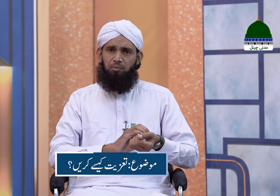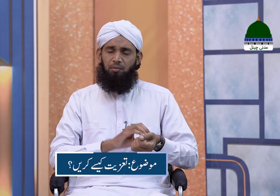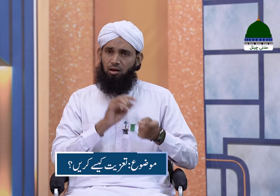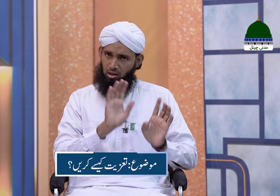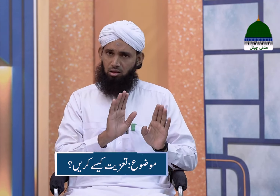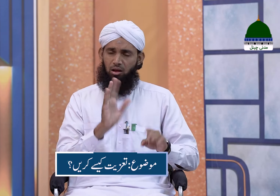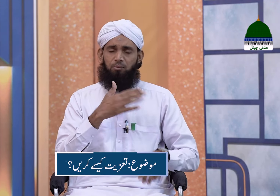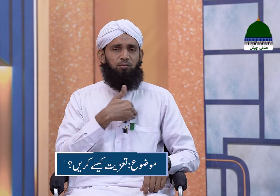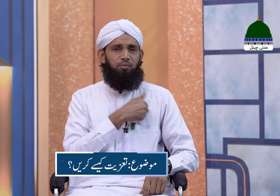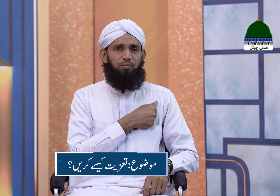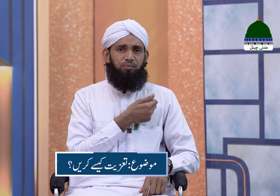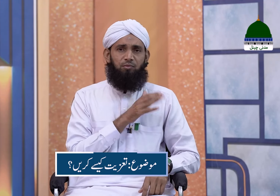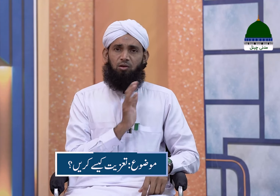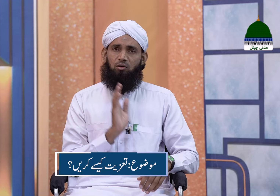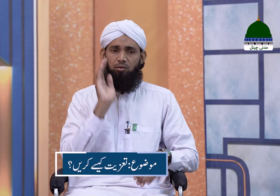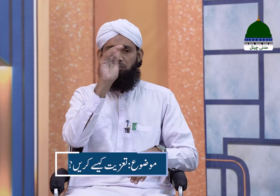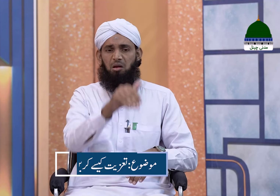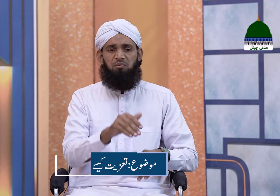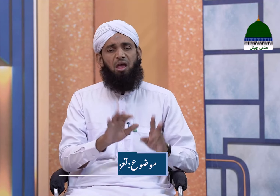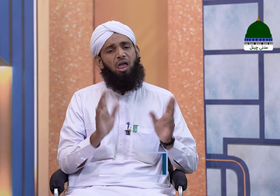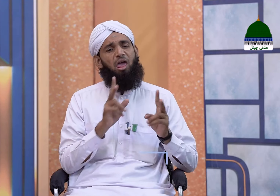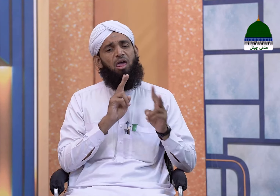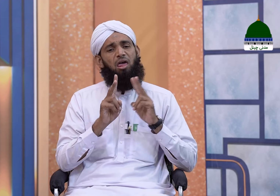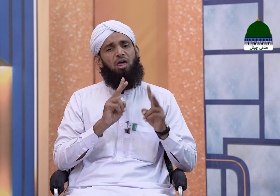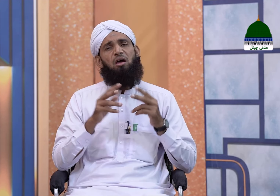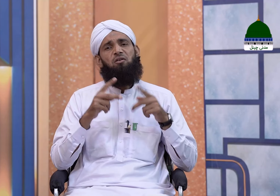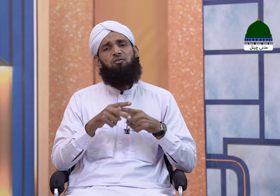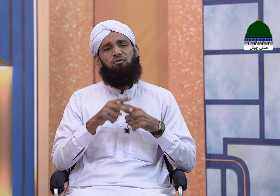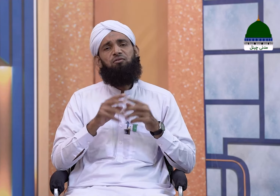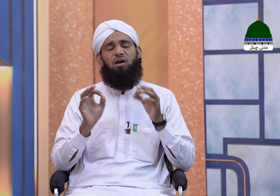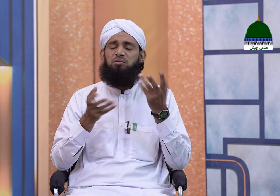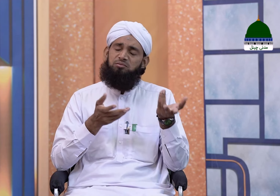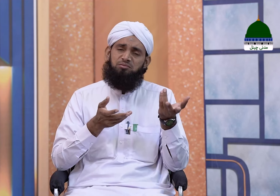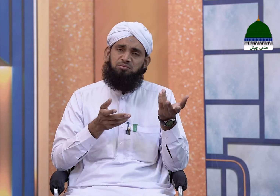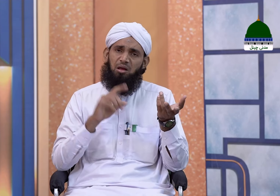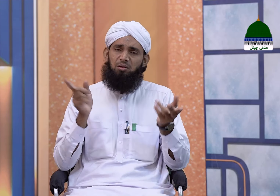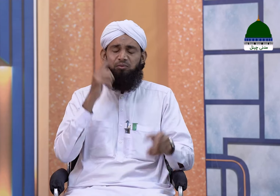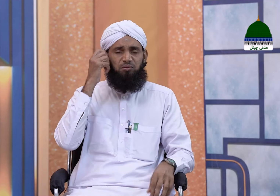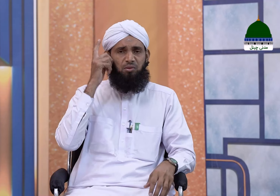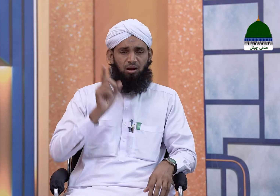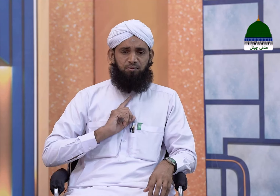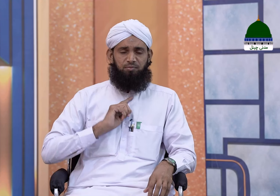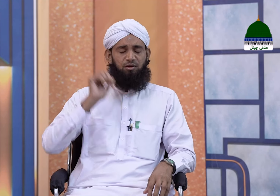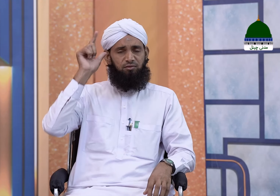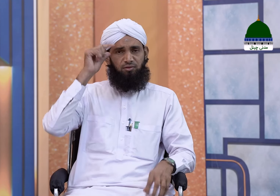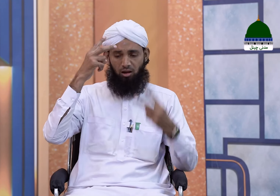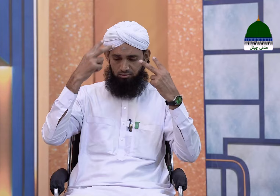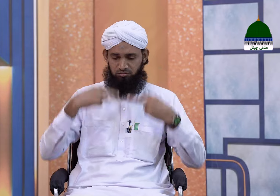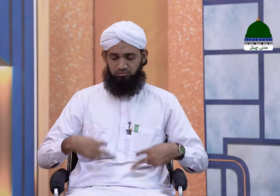کی حیثیت اختیار کرتی جا رہی ہے۔ غور کر کے دیکھ لیں، یا ہم اپنا ہی کم از کم محاسبہ کر لیں۔ اگر ہم کسی کے انتقال